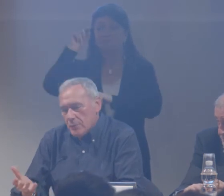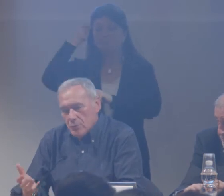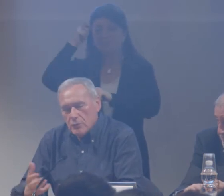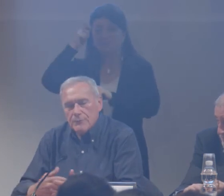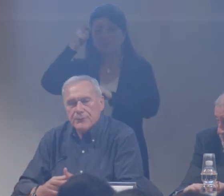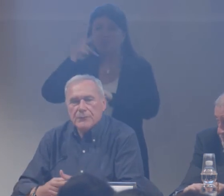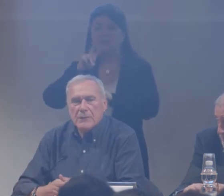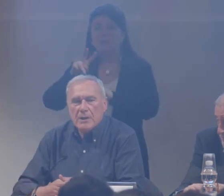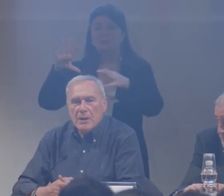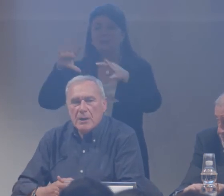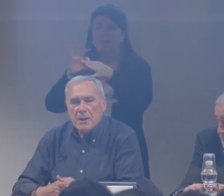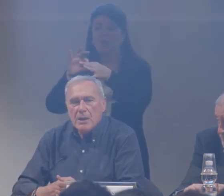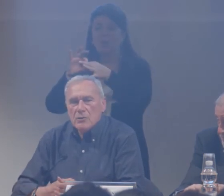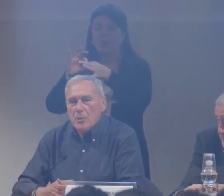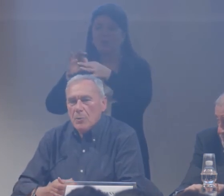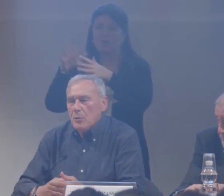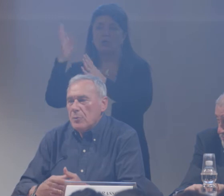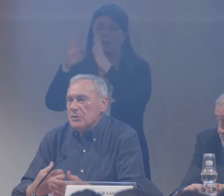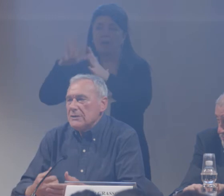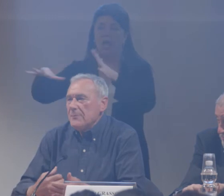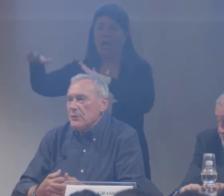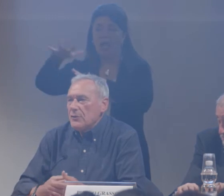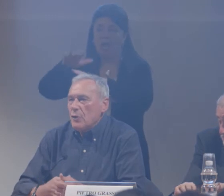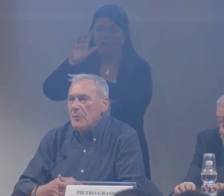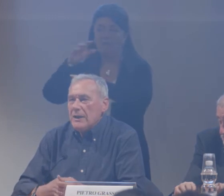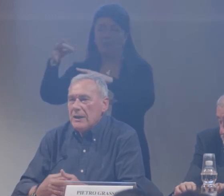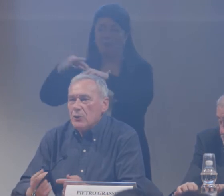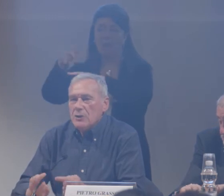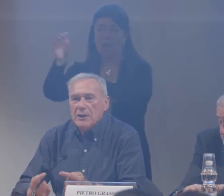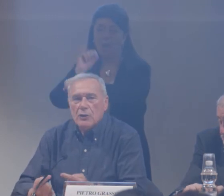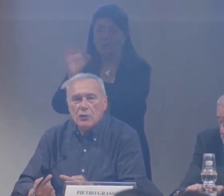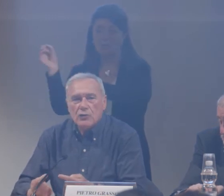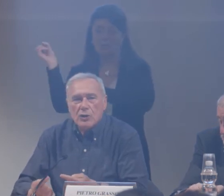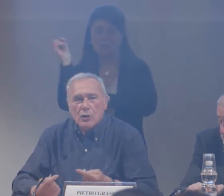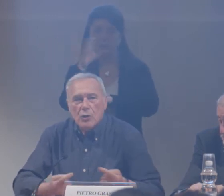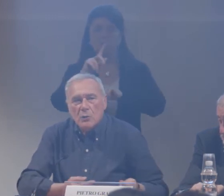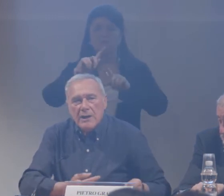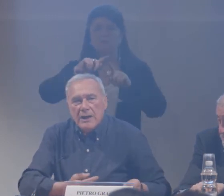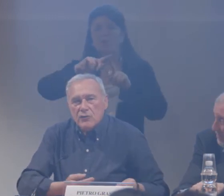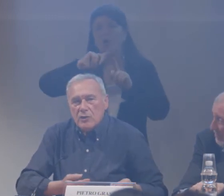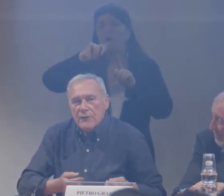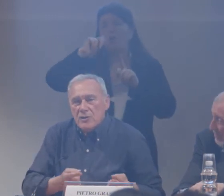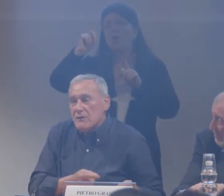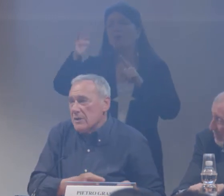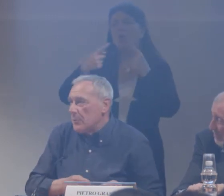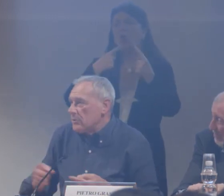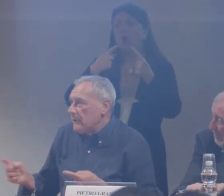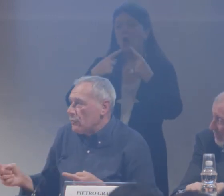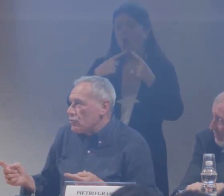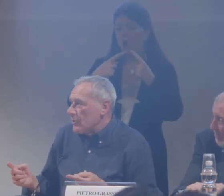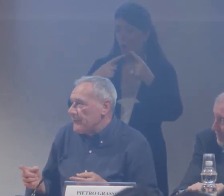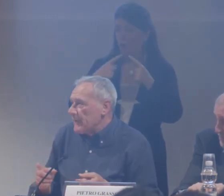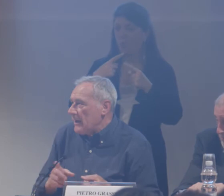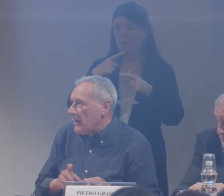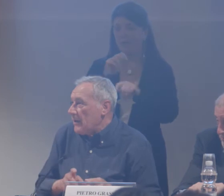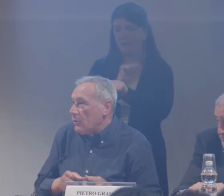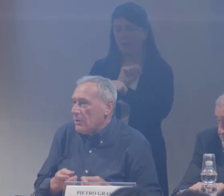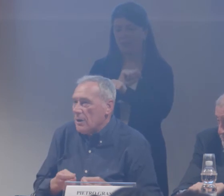tipo mafioso. Dopo un po' di tempo si scopre che la donna, nel corso dei colloqui in carcere, faceva da portavoce,